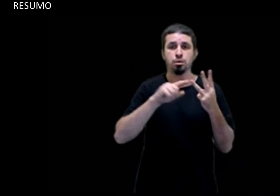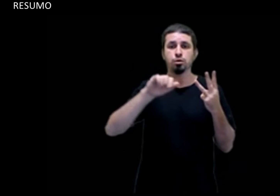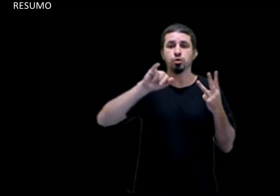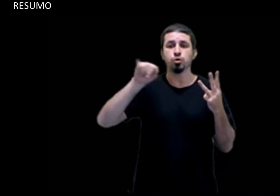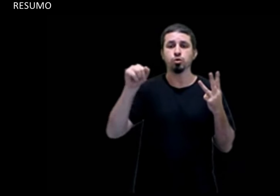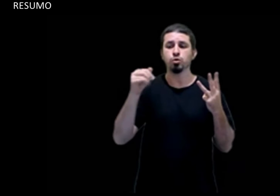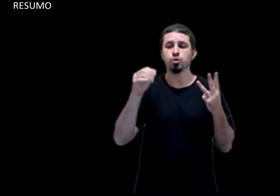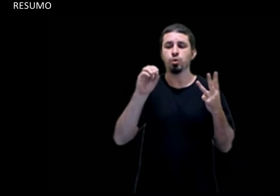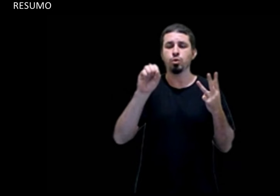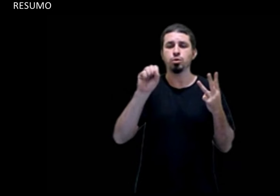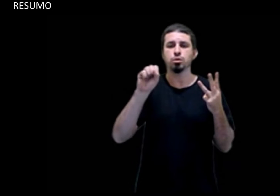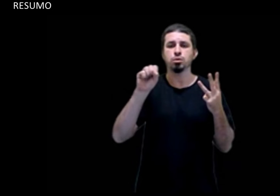Josiane Boyen,